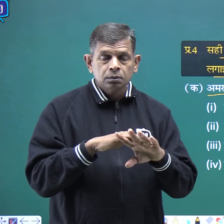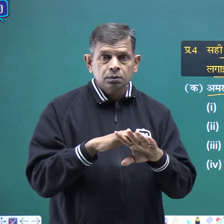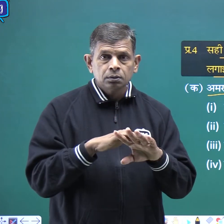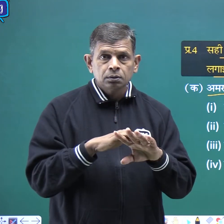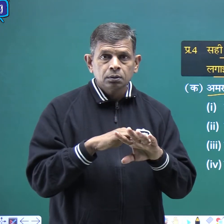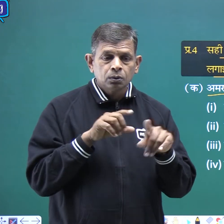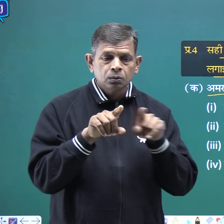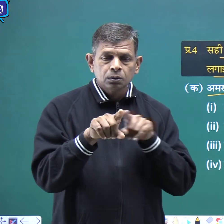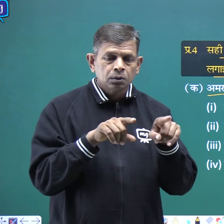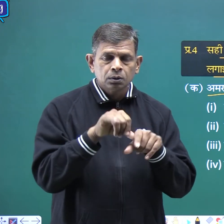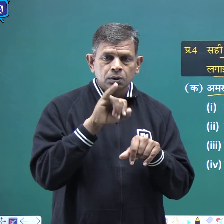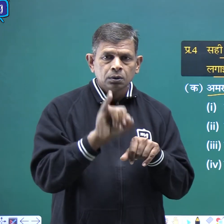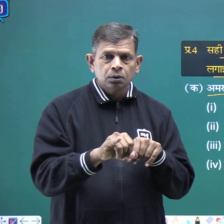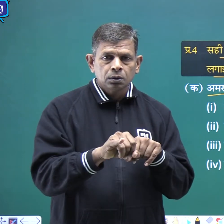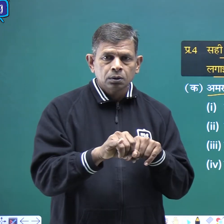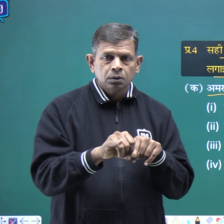उदाहरण है